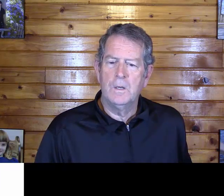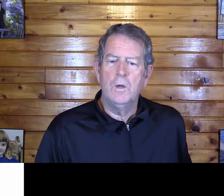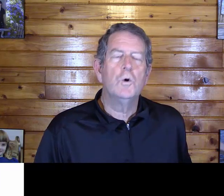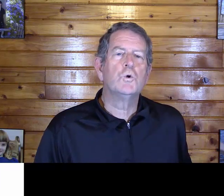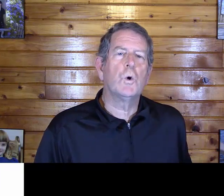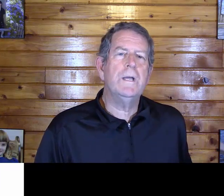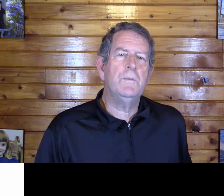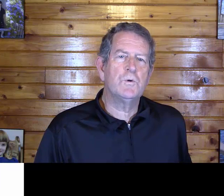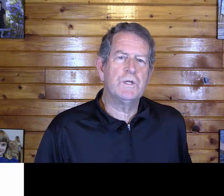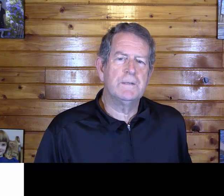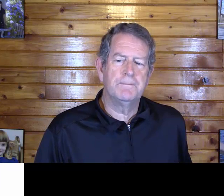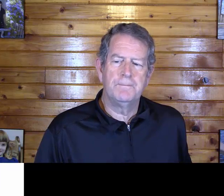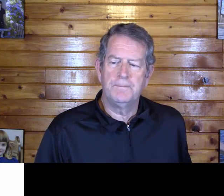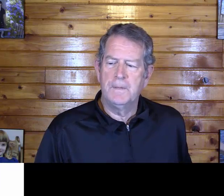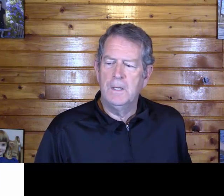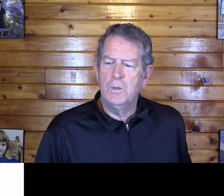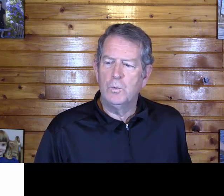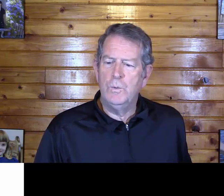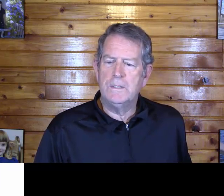Tu auras mangé. 8.